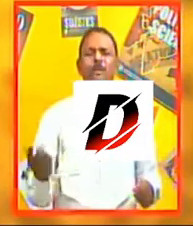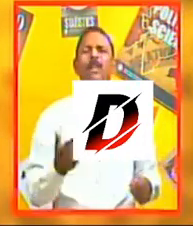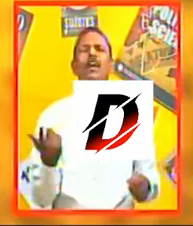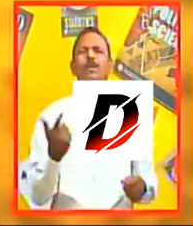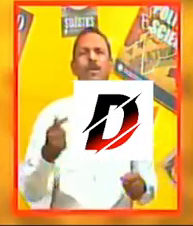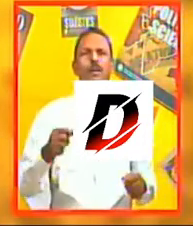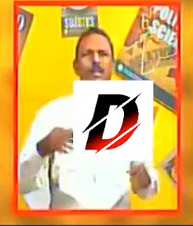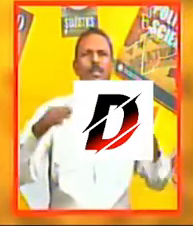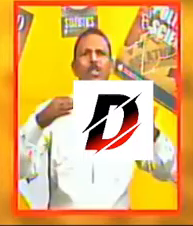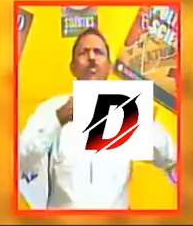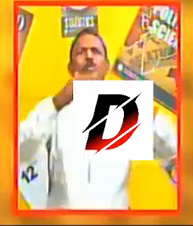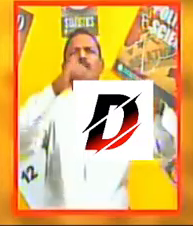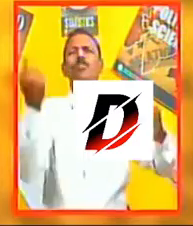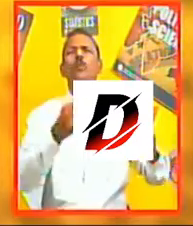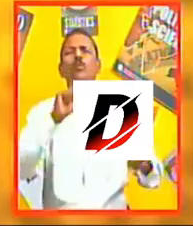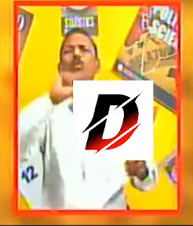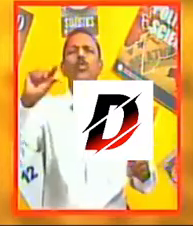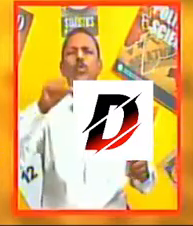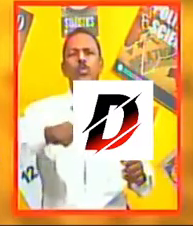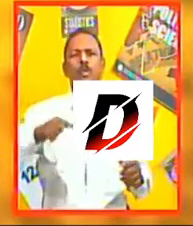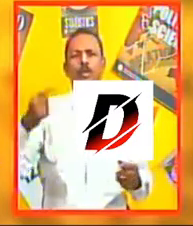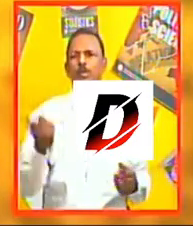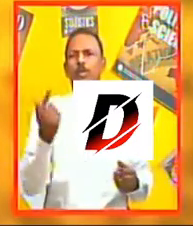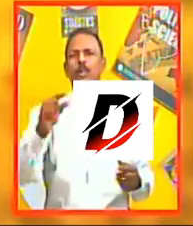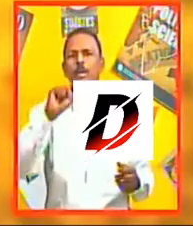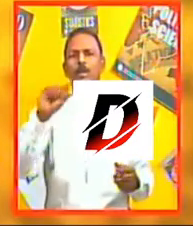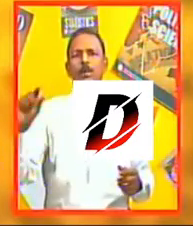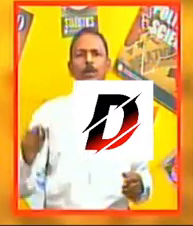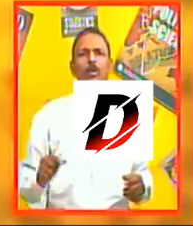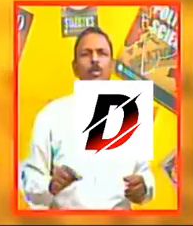பெயர் என்ன. சொல்லலாம்,